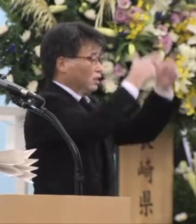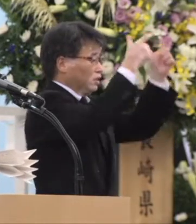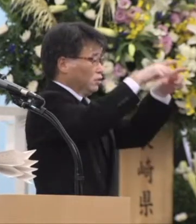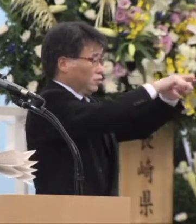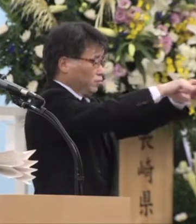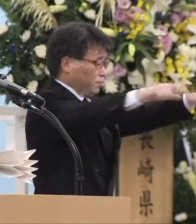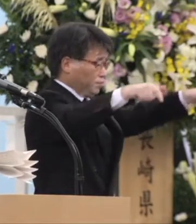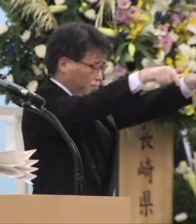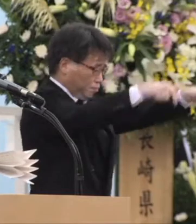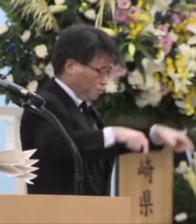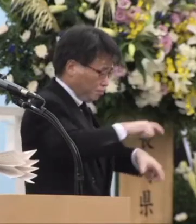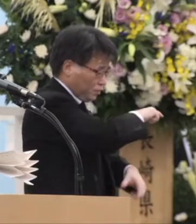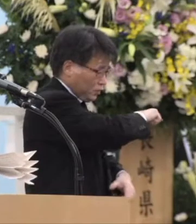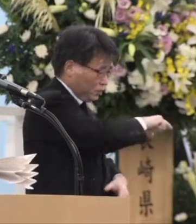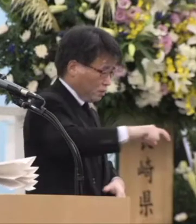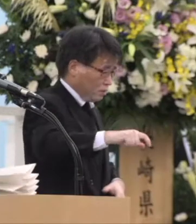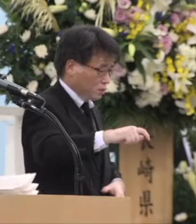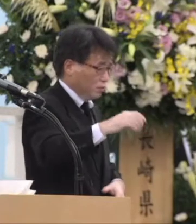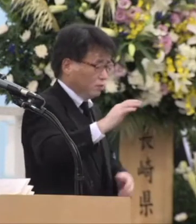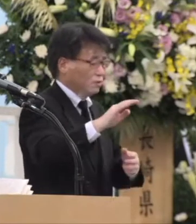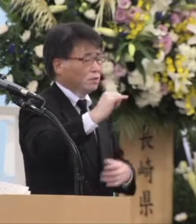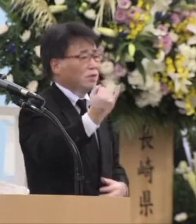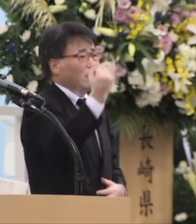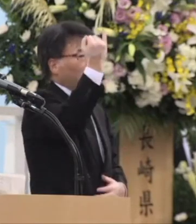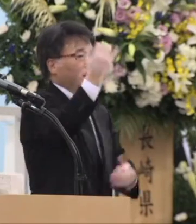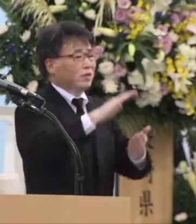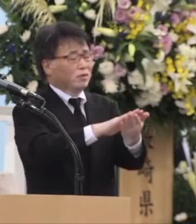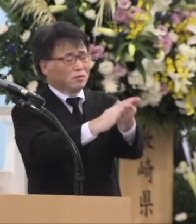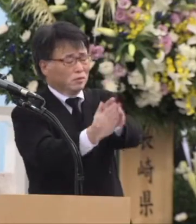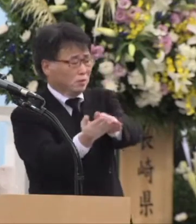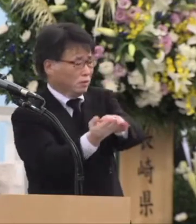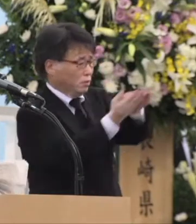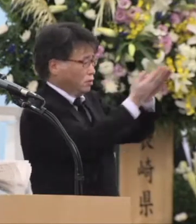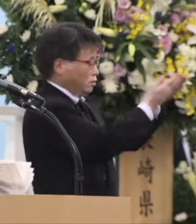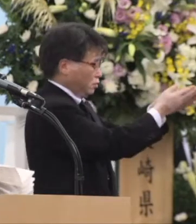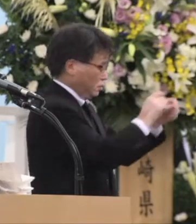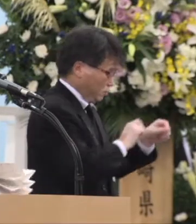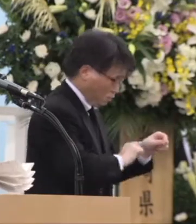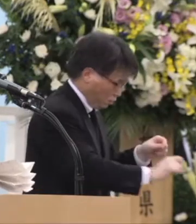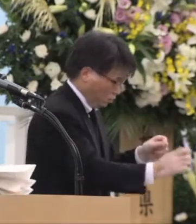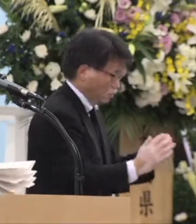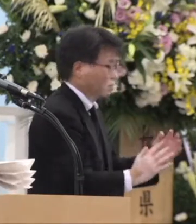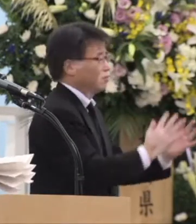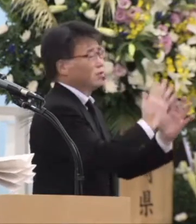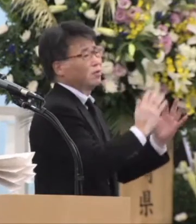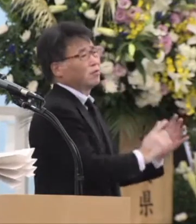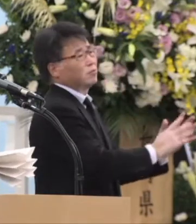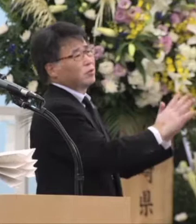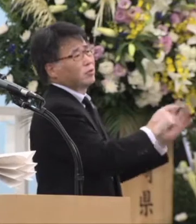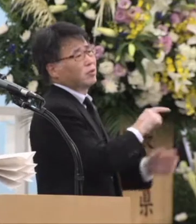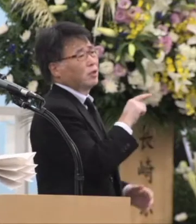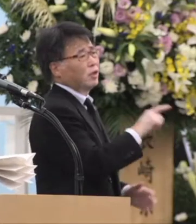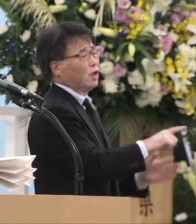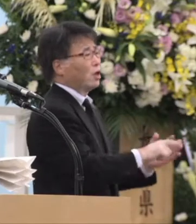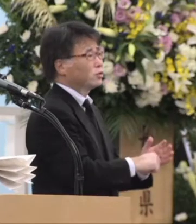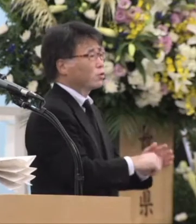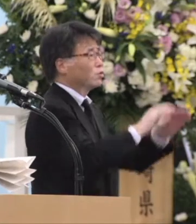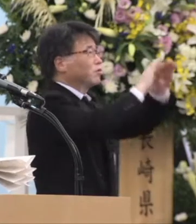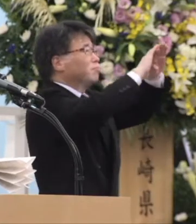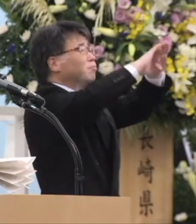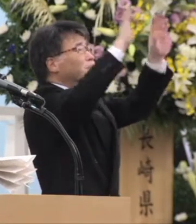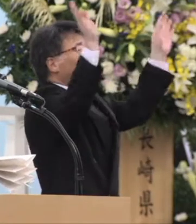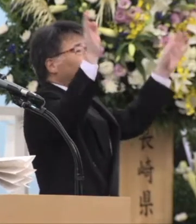に組み、姉の遺体をだびに伏しました。その日は晴天で